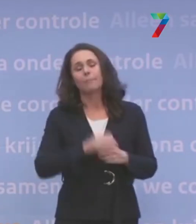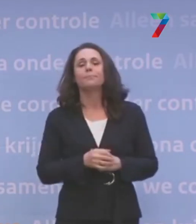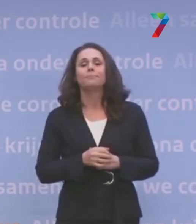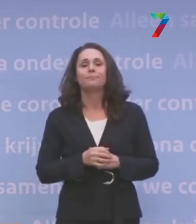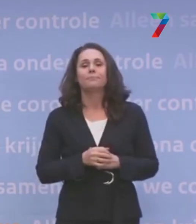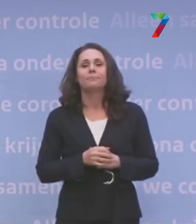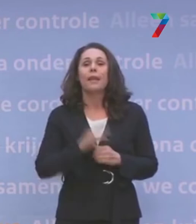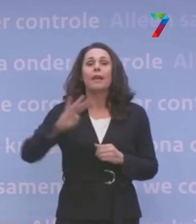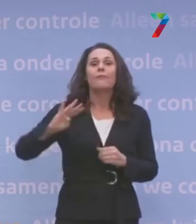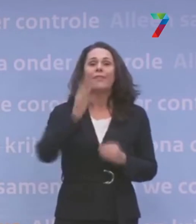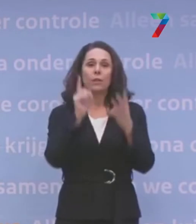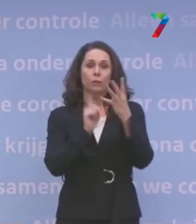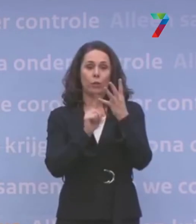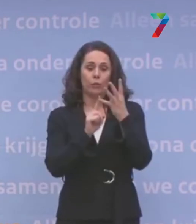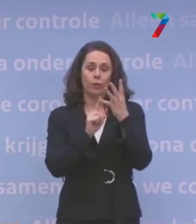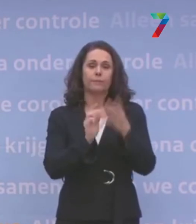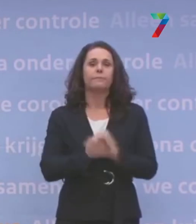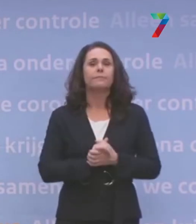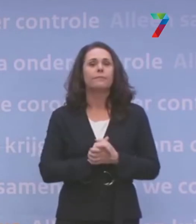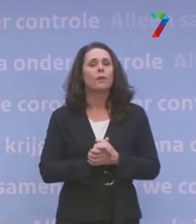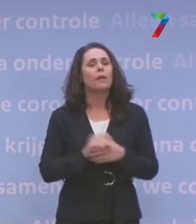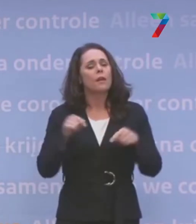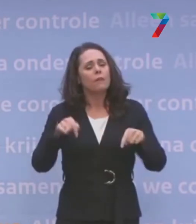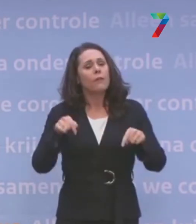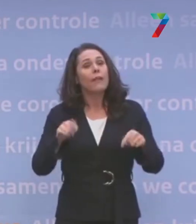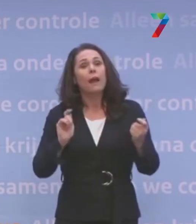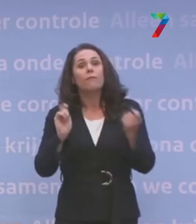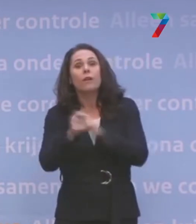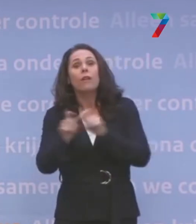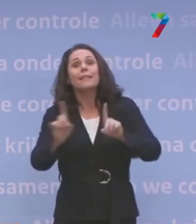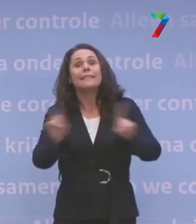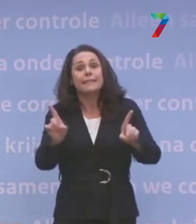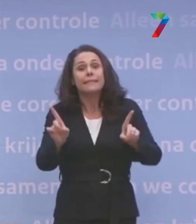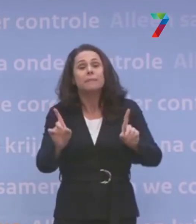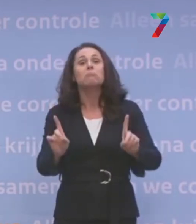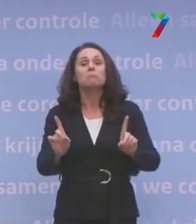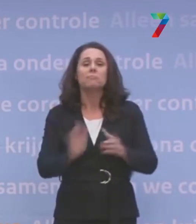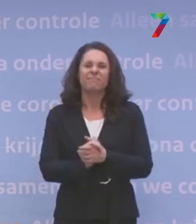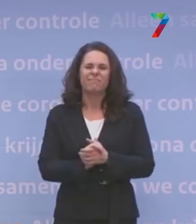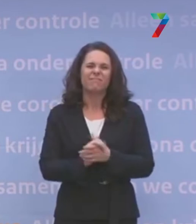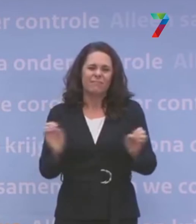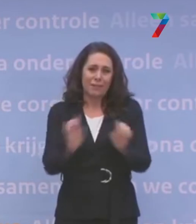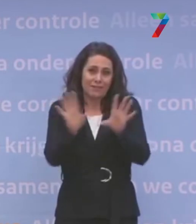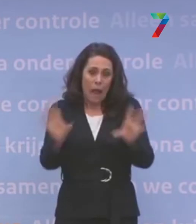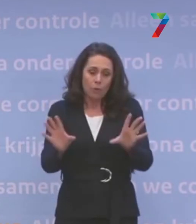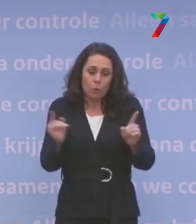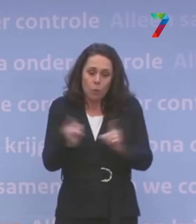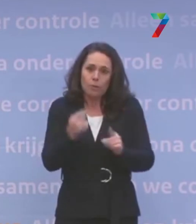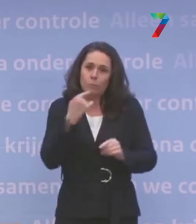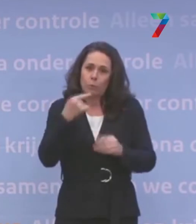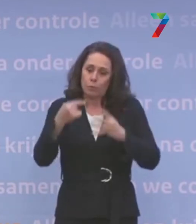vierde, wat verandert er vandaag dus niet? En ik wil dat voor alle duidelijkheid kort